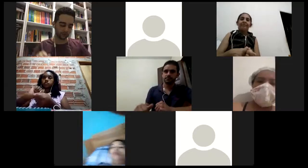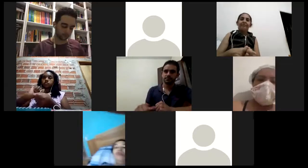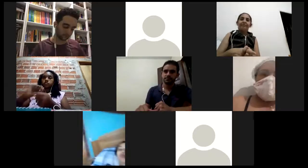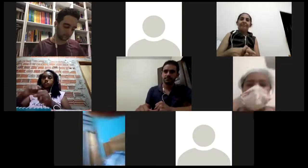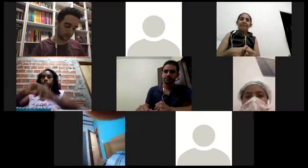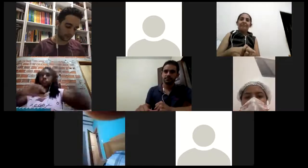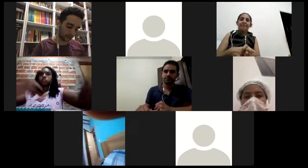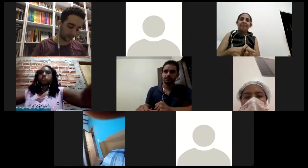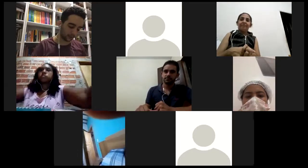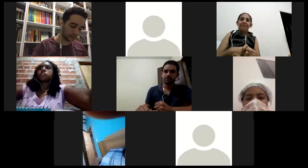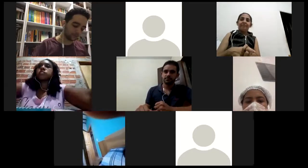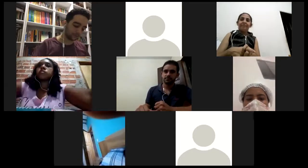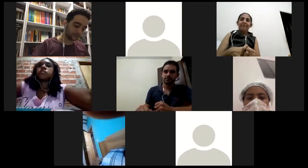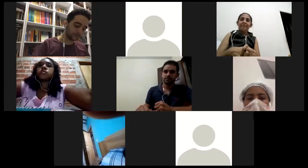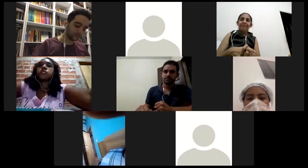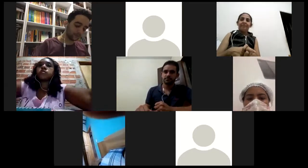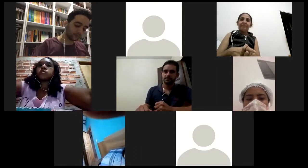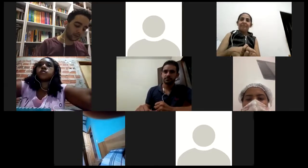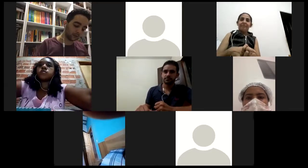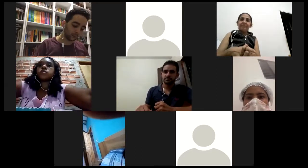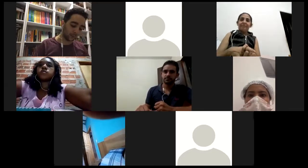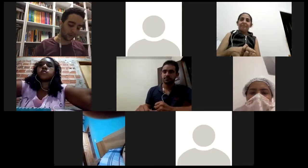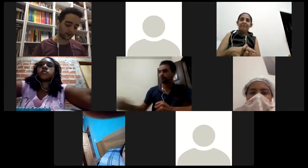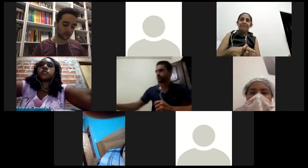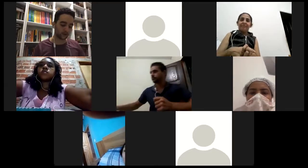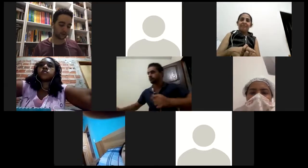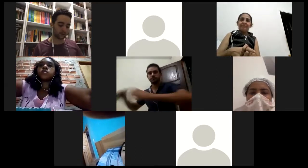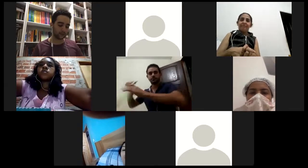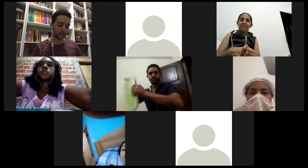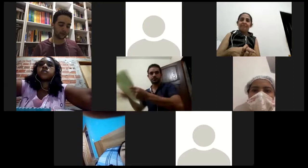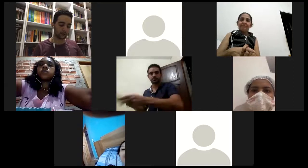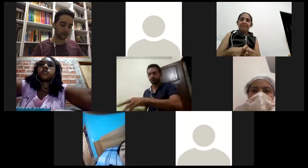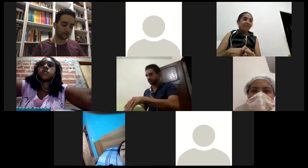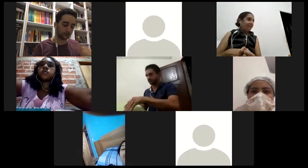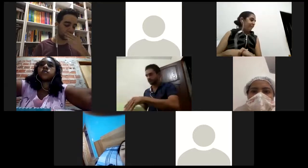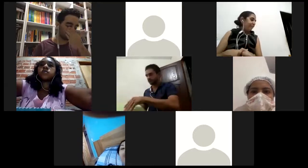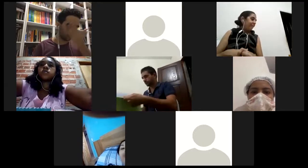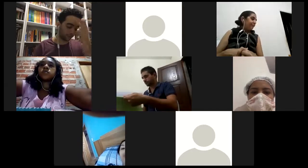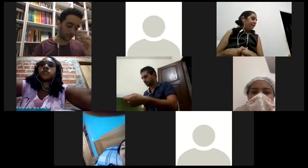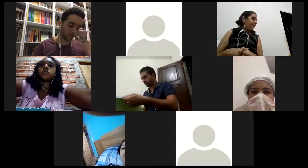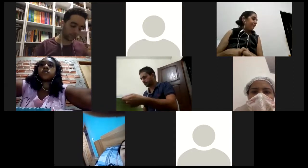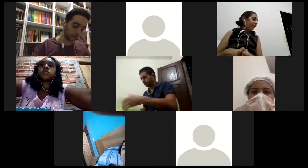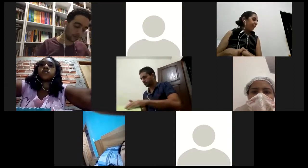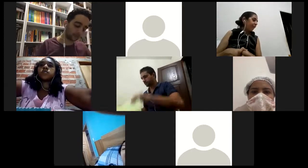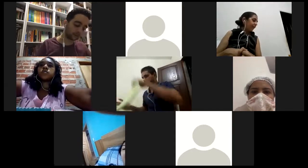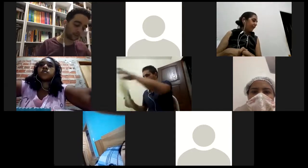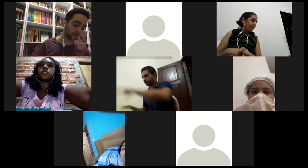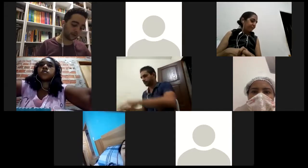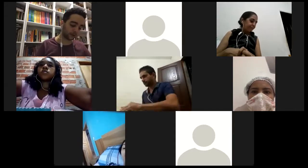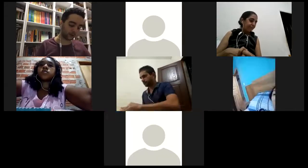Iogurte. Certo. Então, essas foram as bebidas que a gente viu. Alfabeto